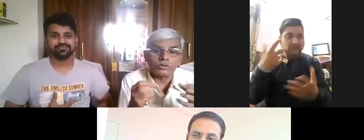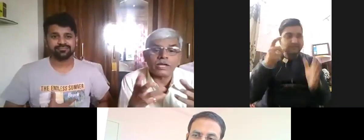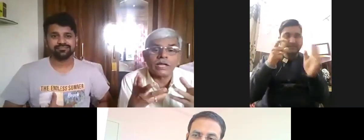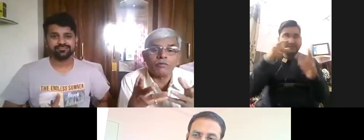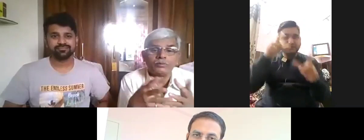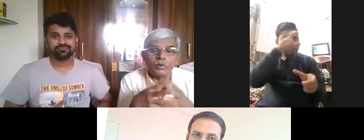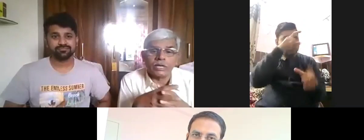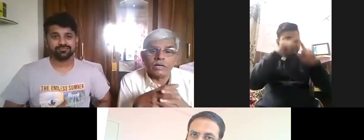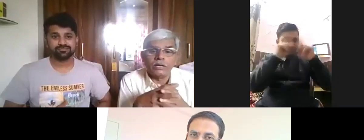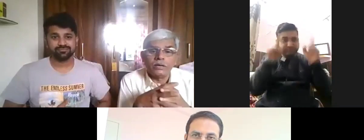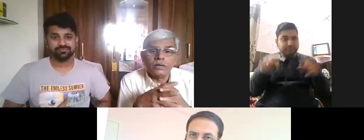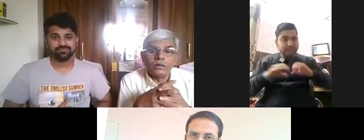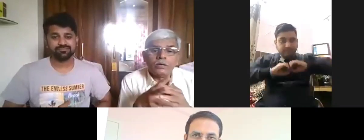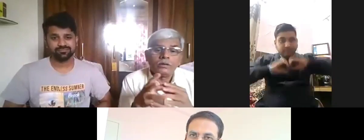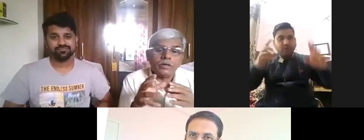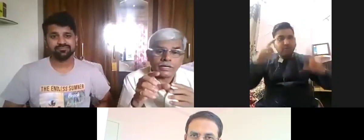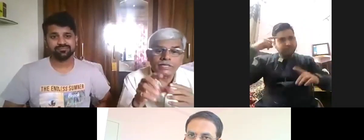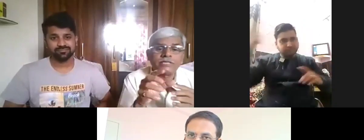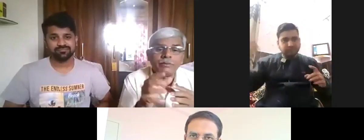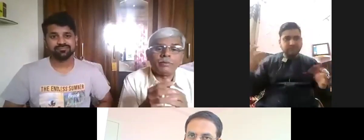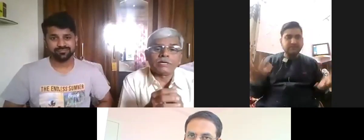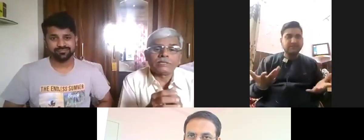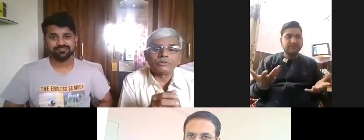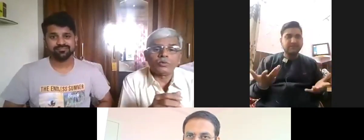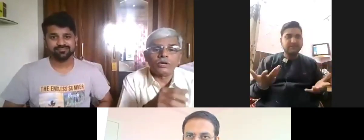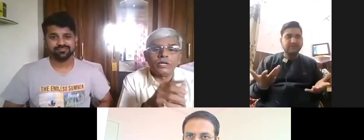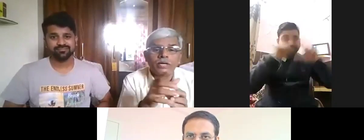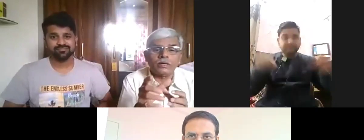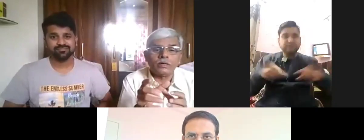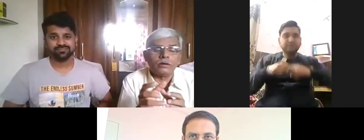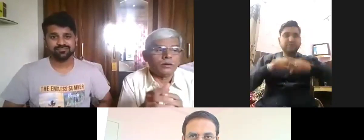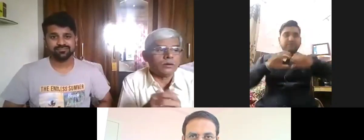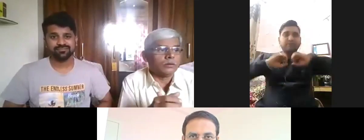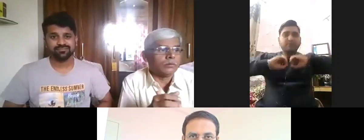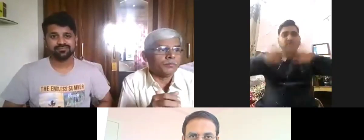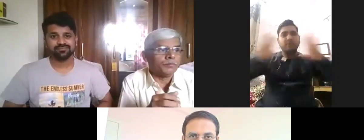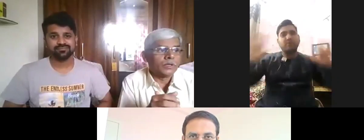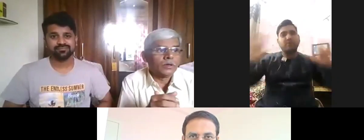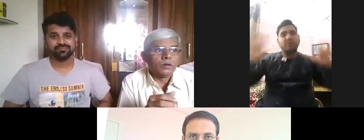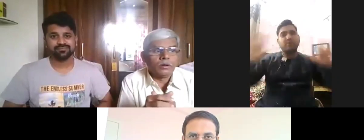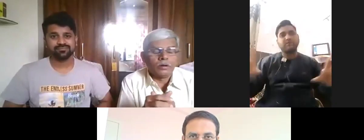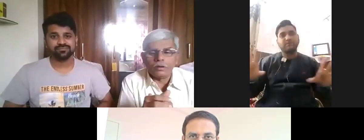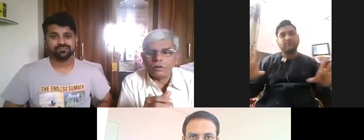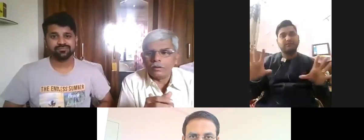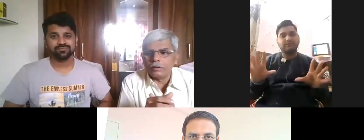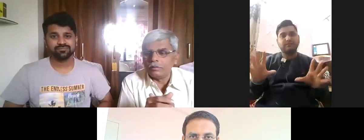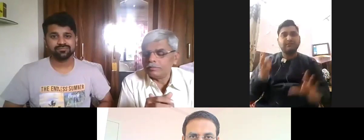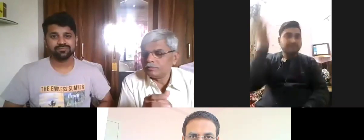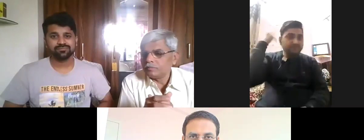है, उसका कैनवास बोलेगा। एक किस्सा मैं बताता हूँ, उन्होंने एक